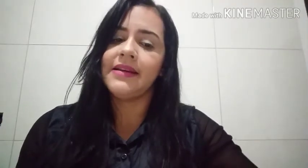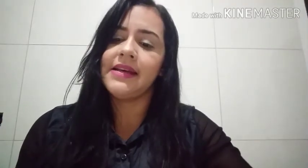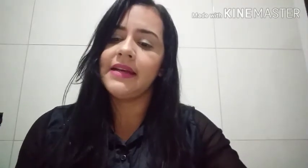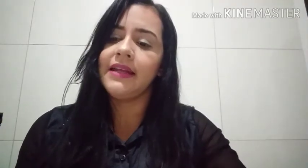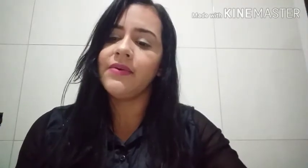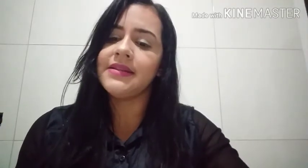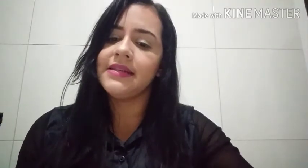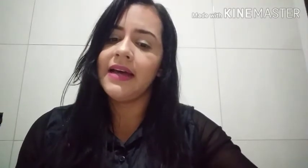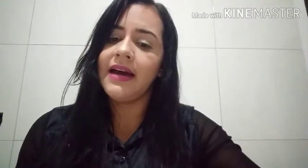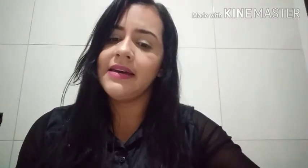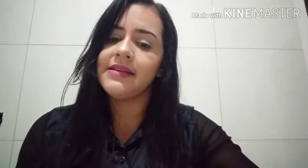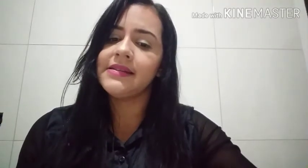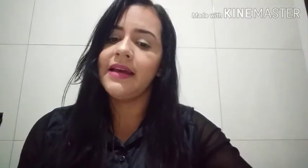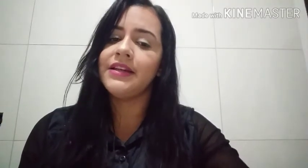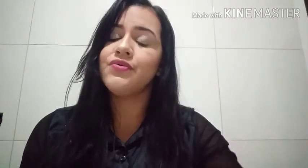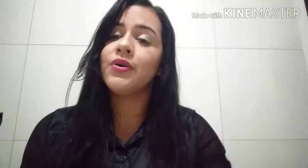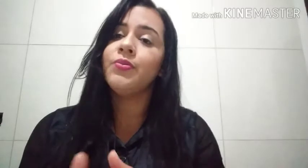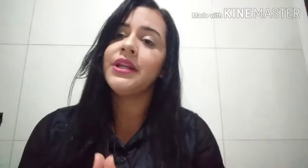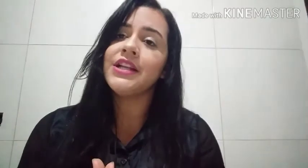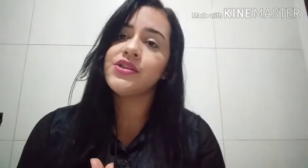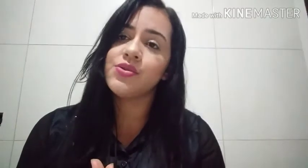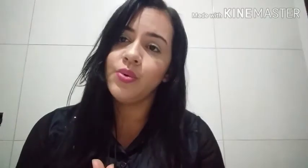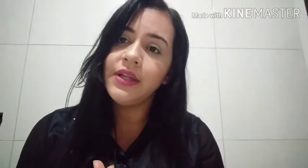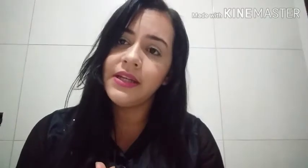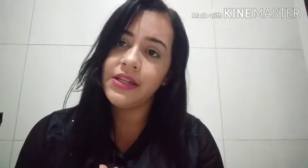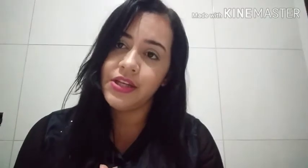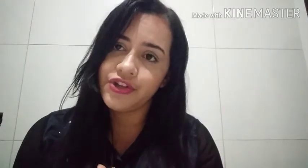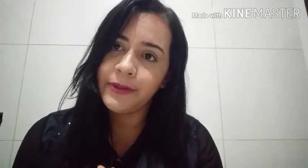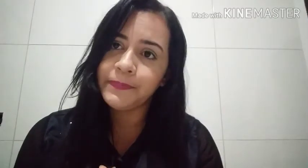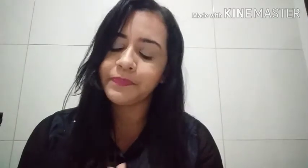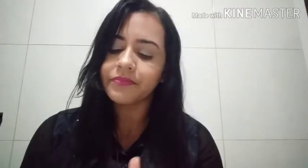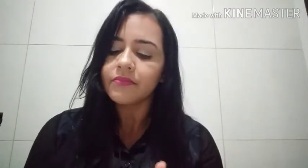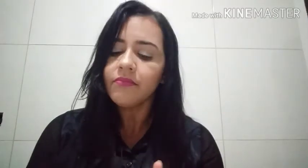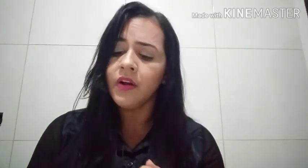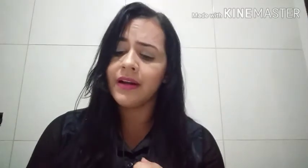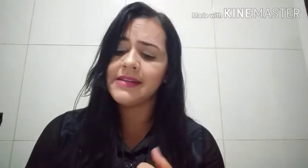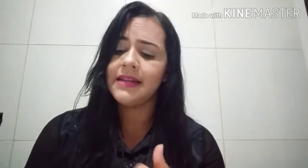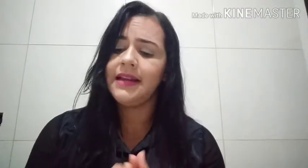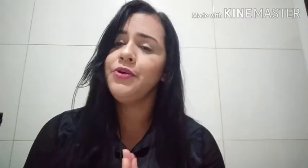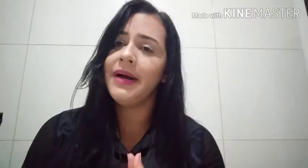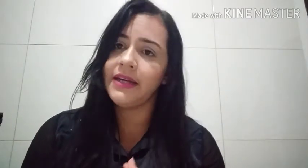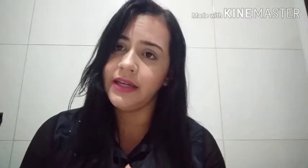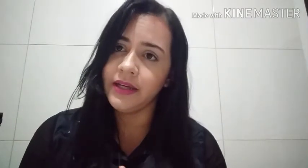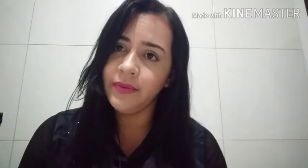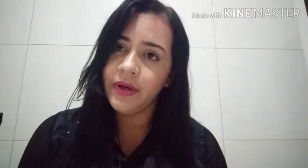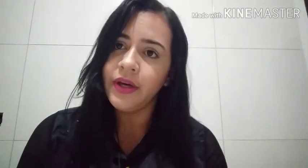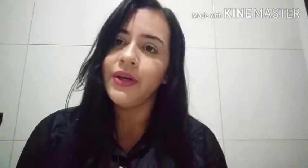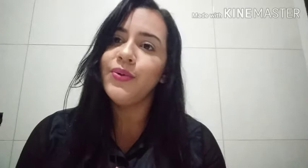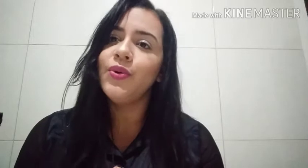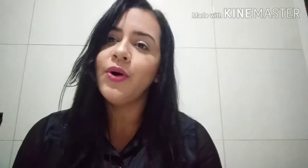Essa língua de sinais, ela é de uma comunidade surda indígena, localizada lá no Maranhão, e o nome